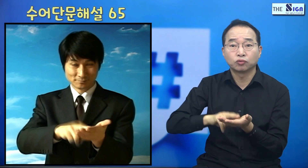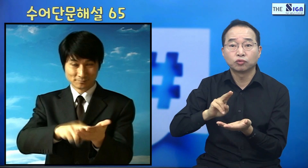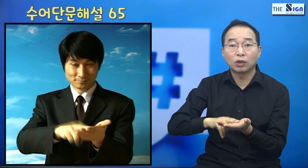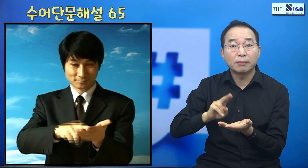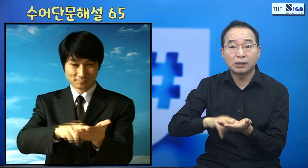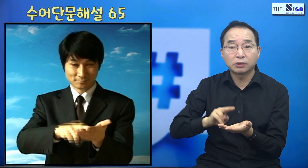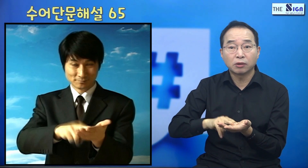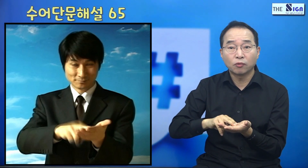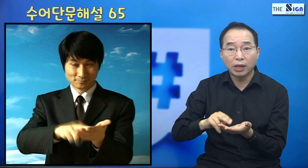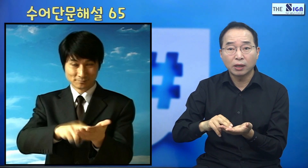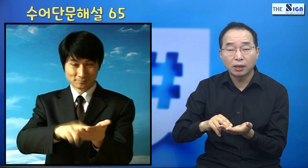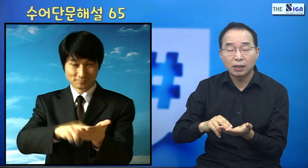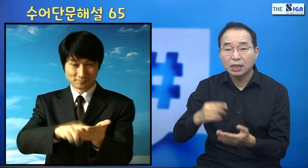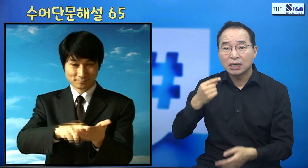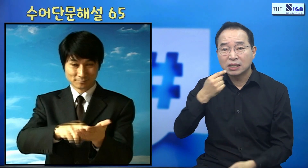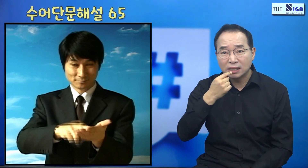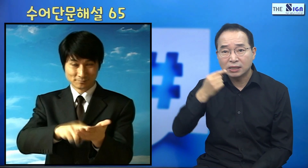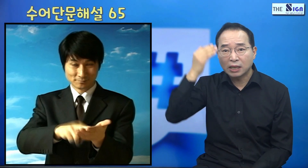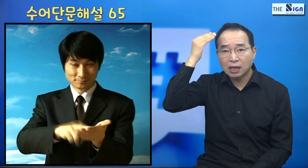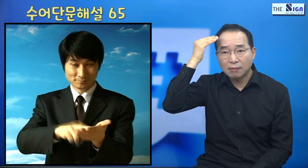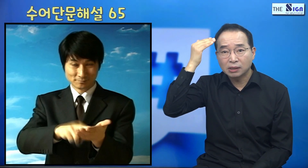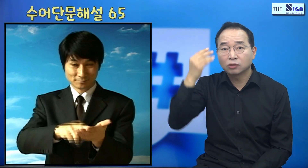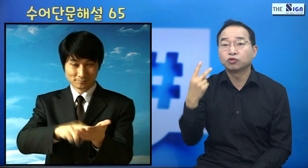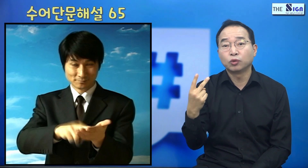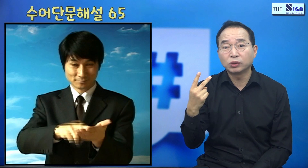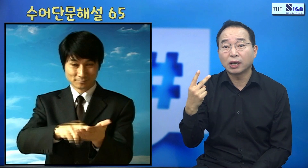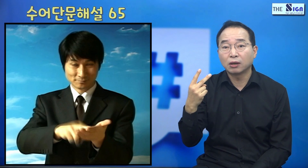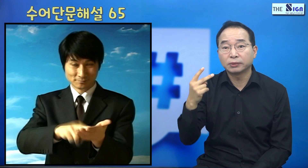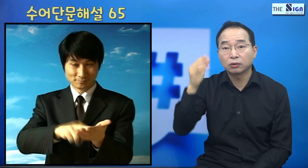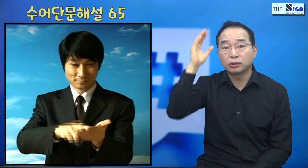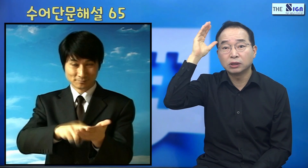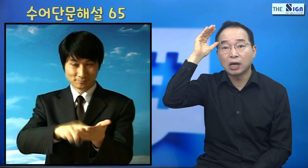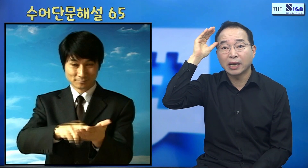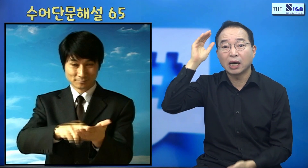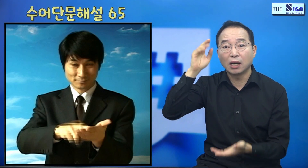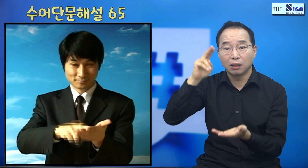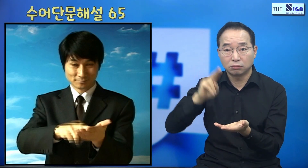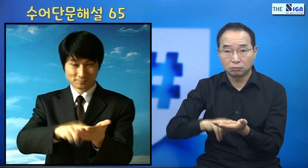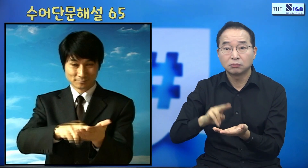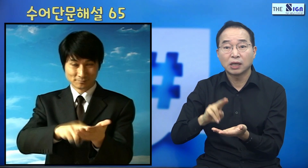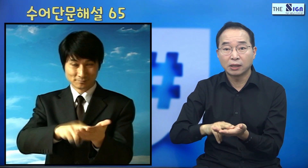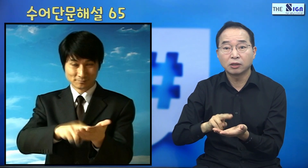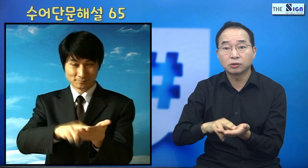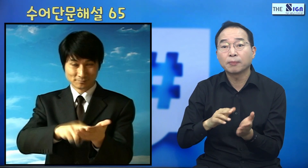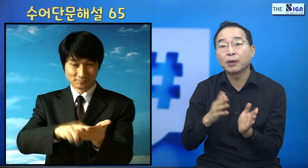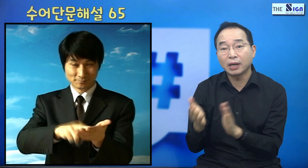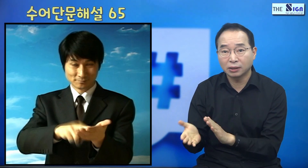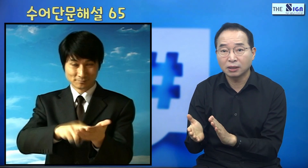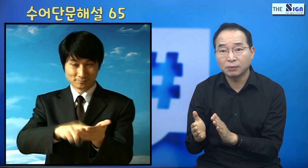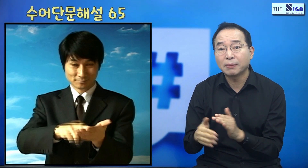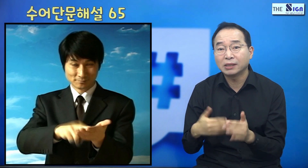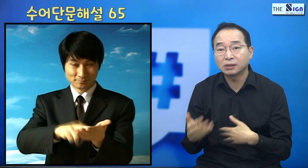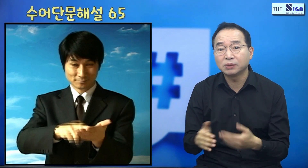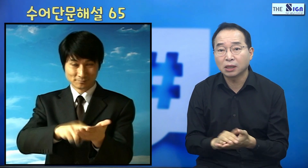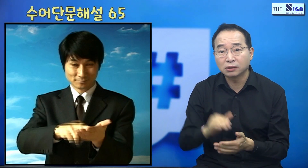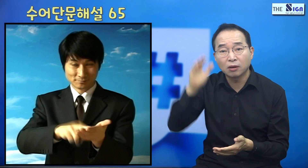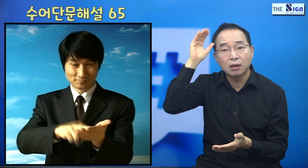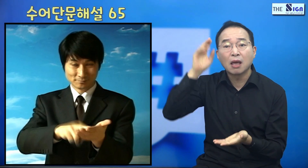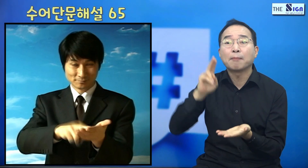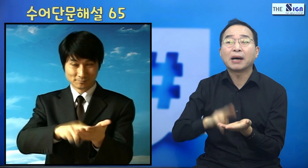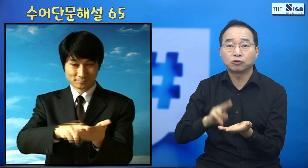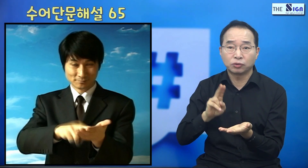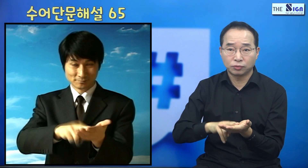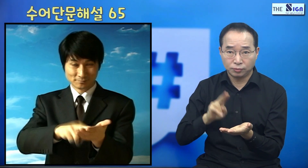바둑 꽤 많이 써요. 왜? 흰색, 까만색 두 동작 하는 것보다도 이거 하나 하는 것이 더 편하기 때문에 많이 씁니다.